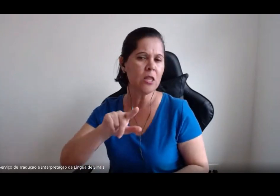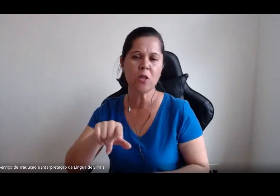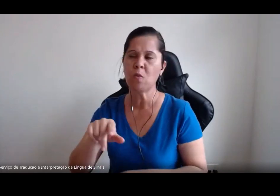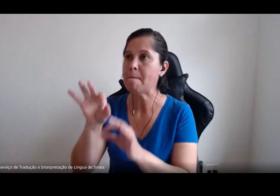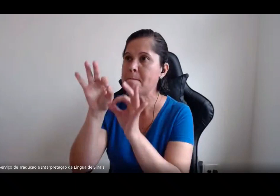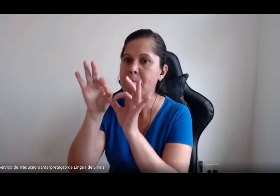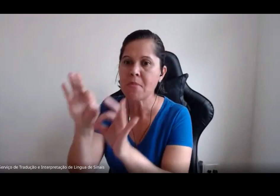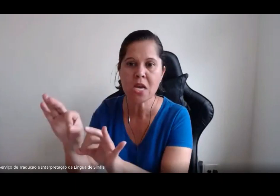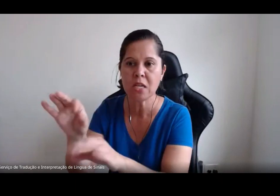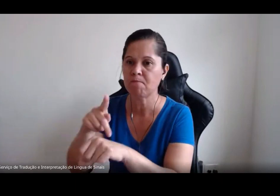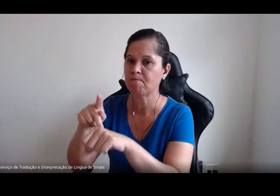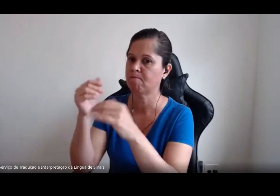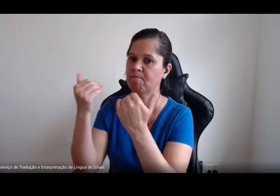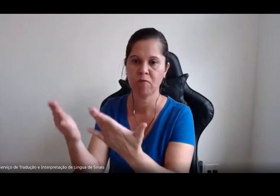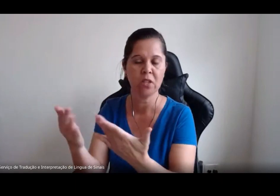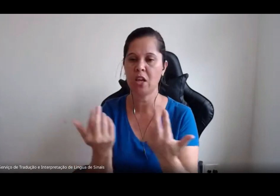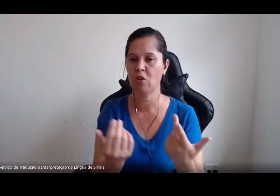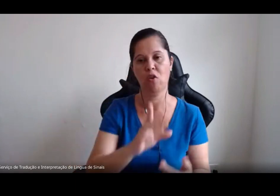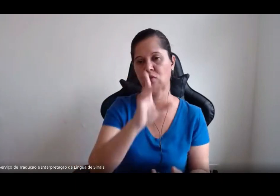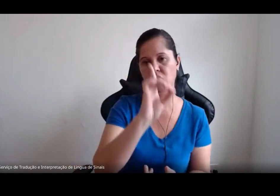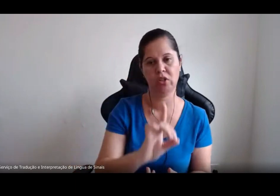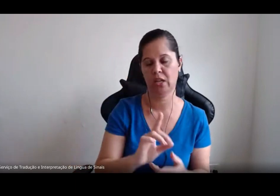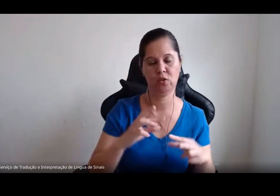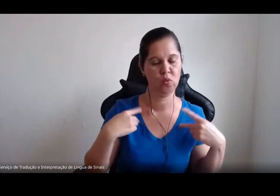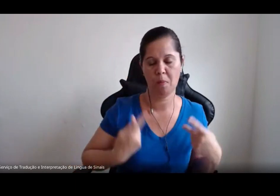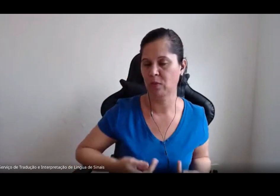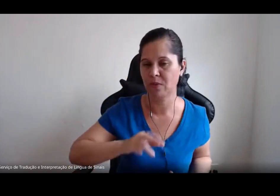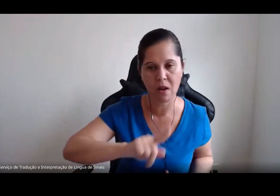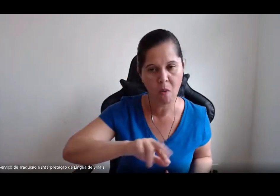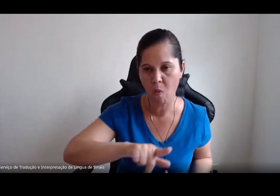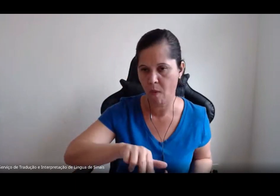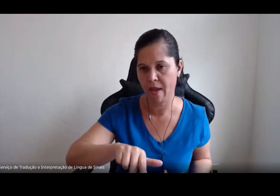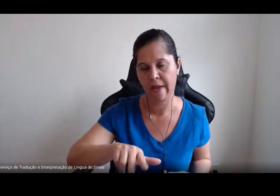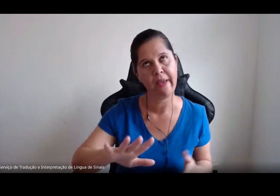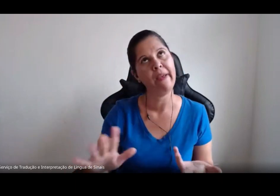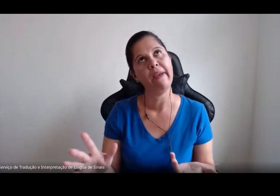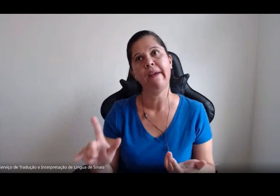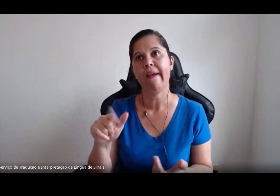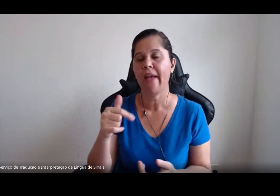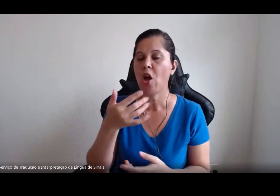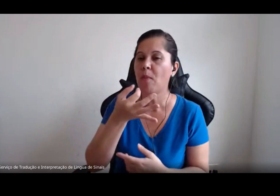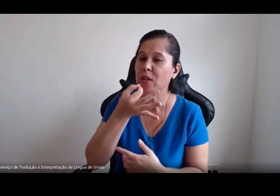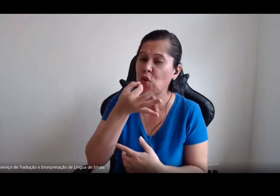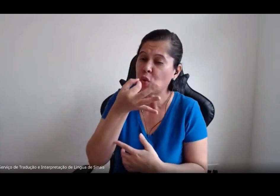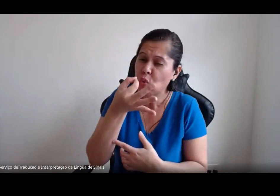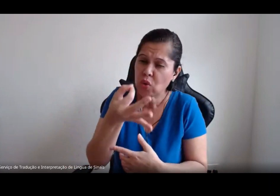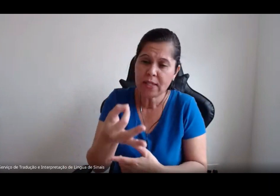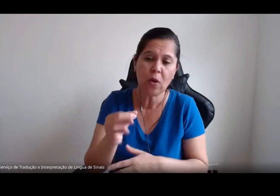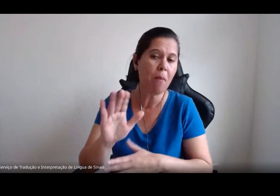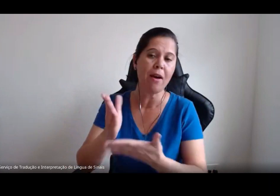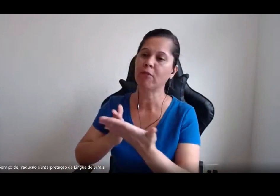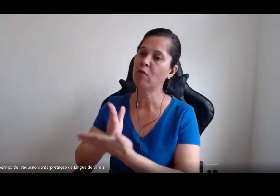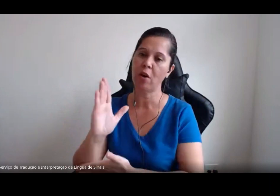ela não é um protocolo internacional, como é a Declaração de Direitos Humanos, né? Ela é apenas uma sugestão